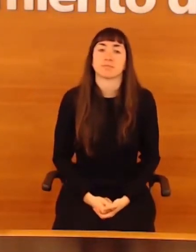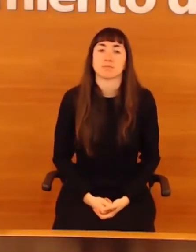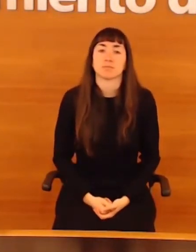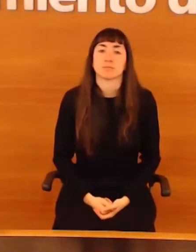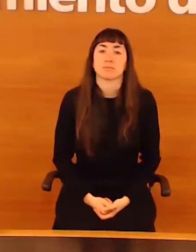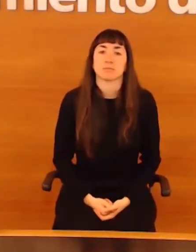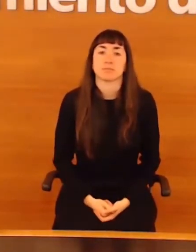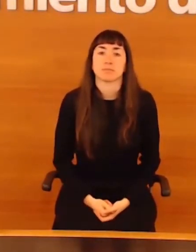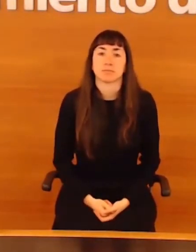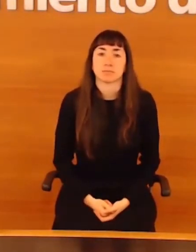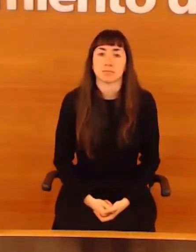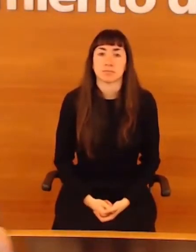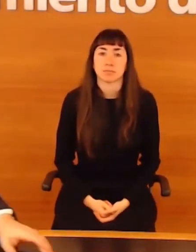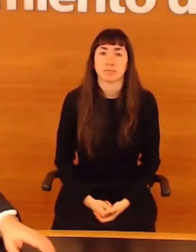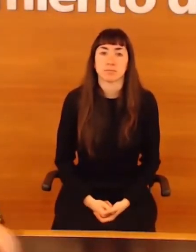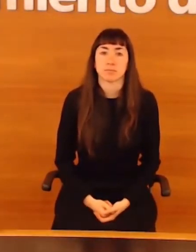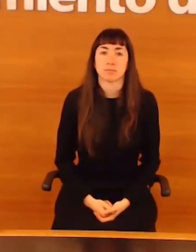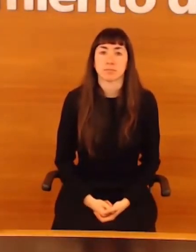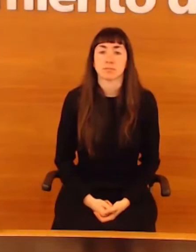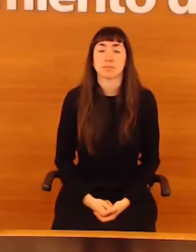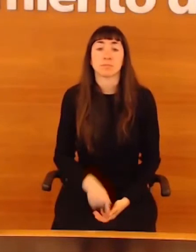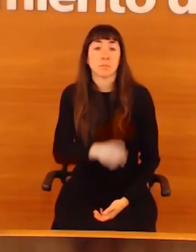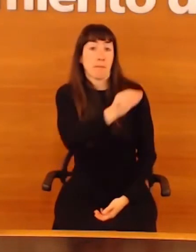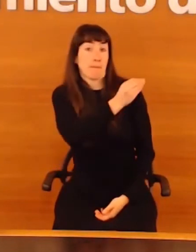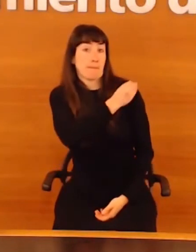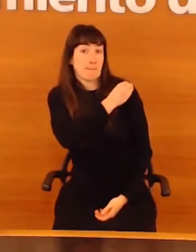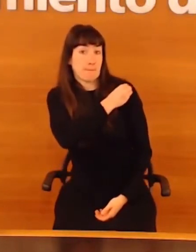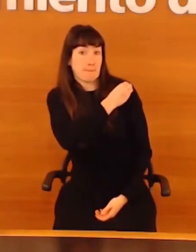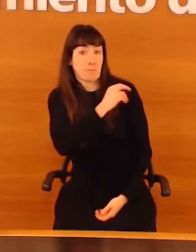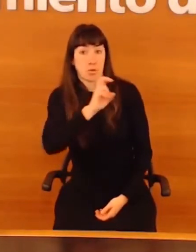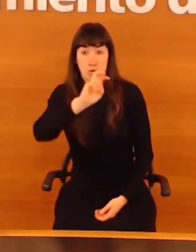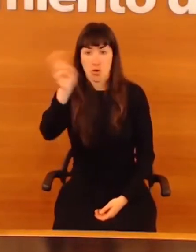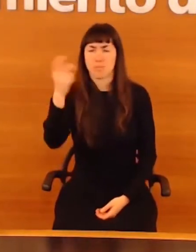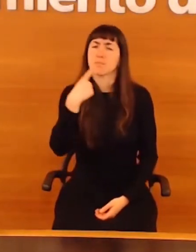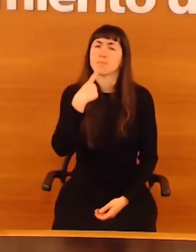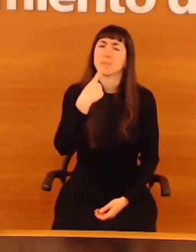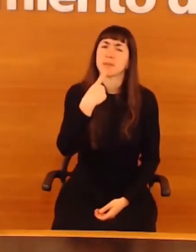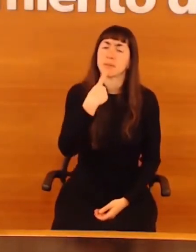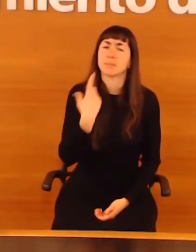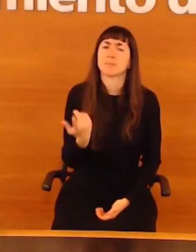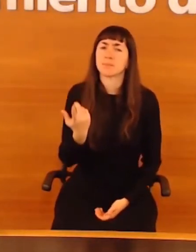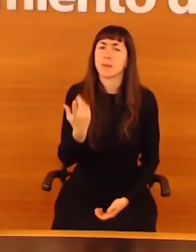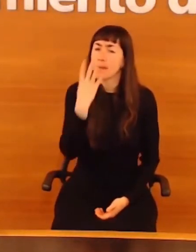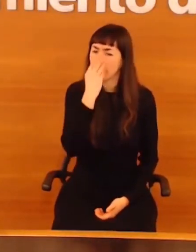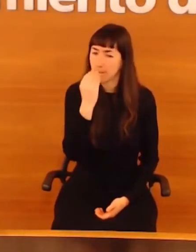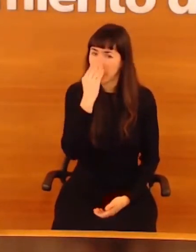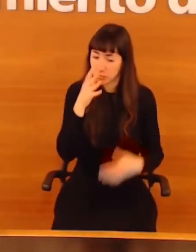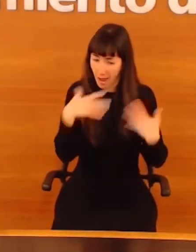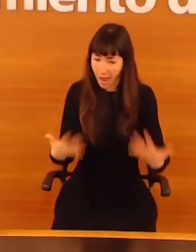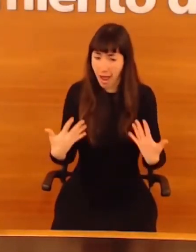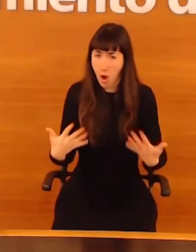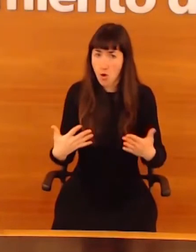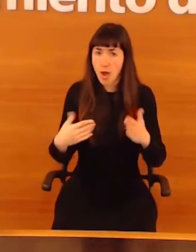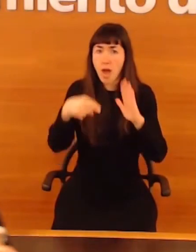perros hay en el Logroño y cuántos perros hay censados. Perdón, nos preguntan que cuántos perros hay censados en el